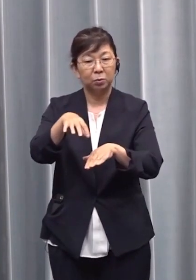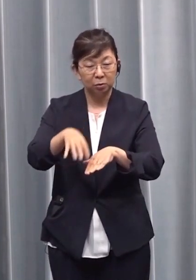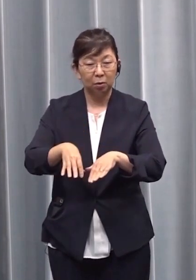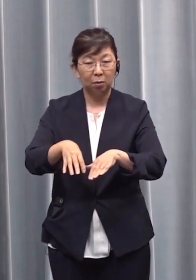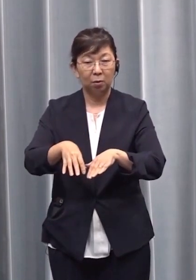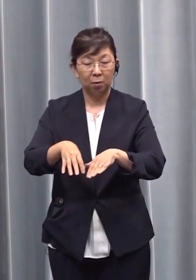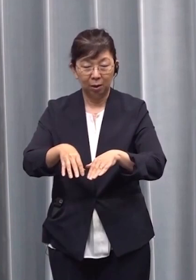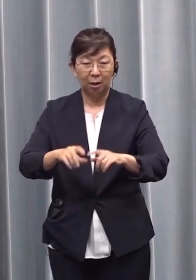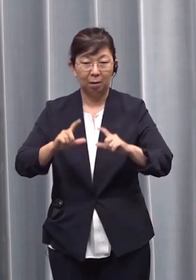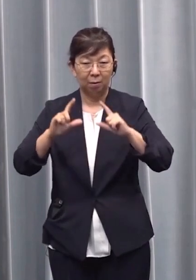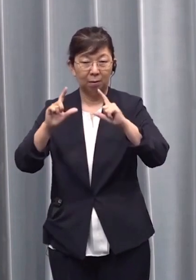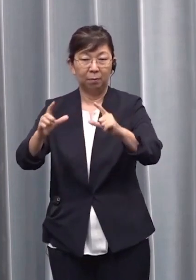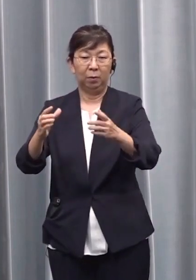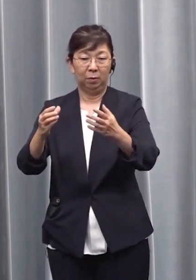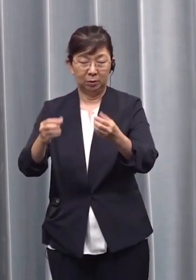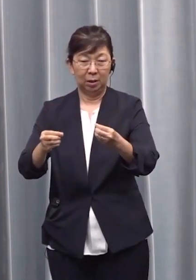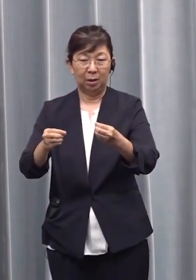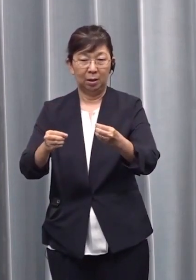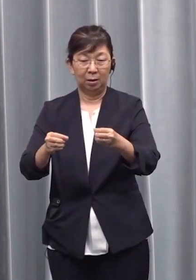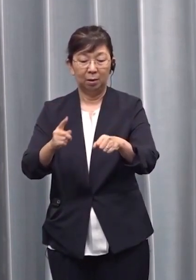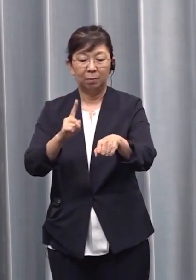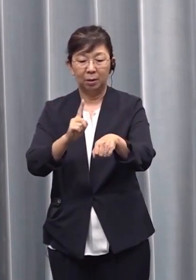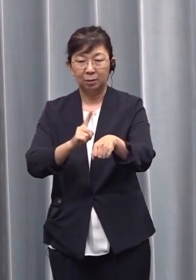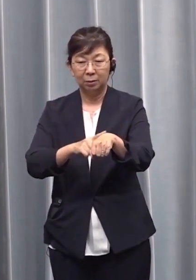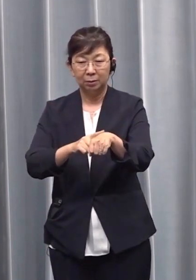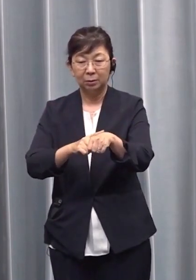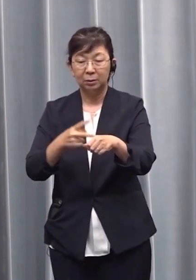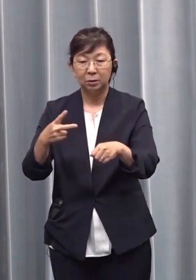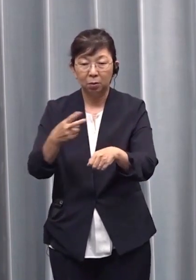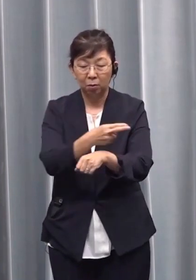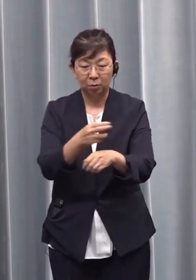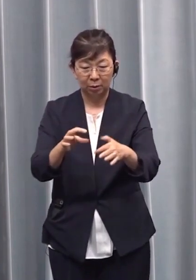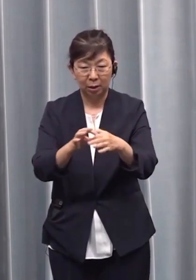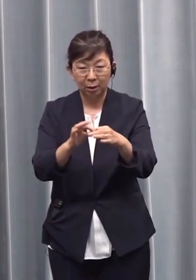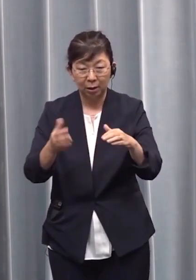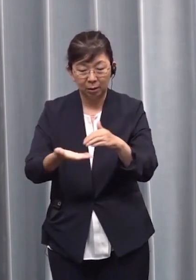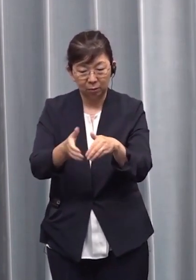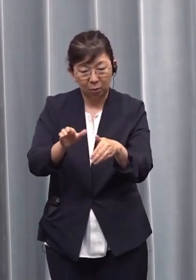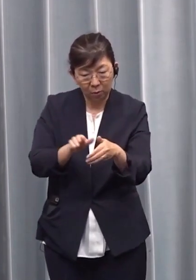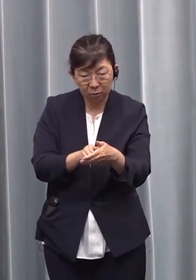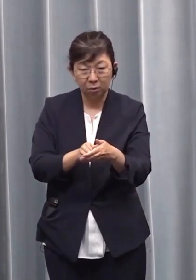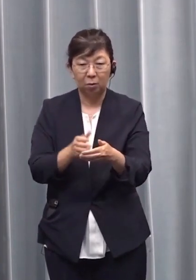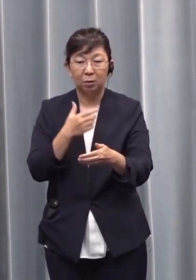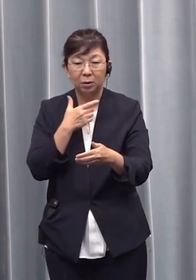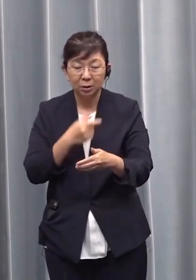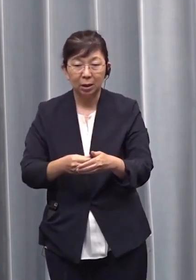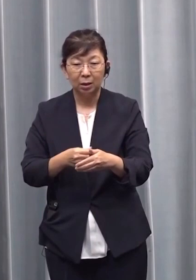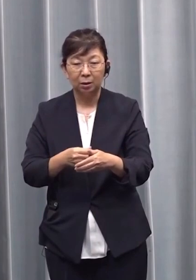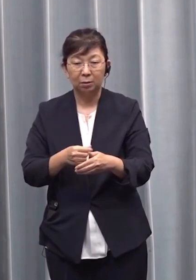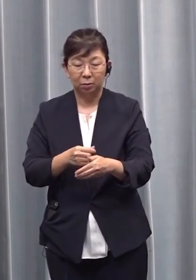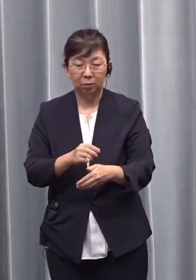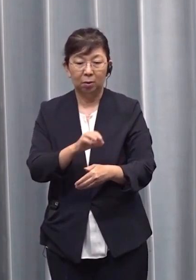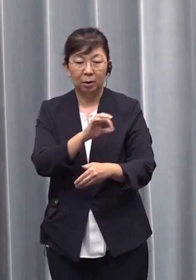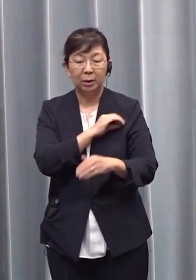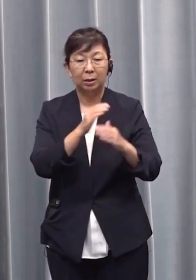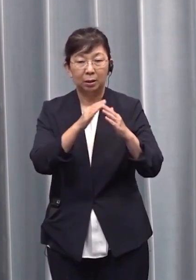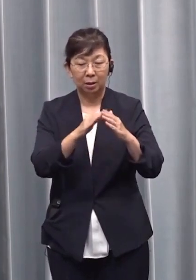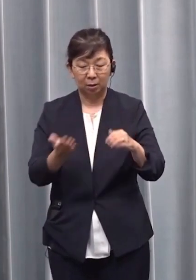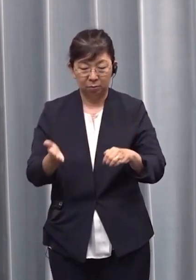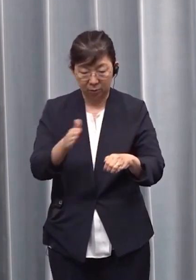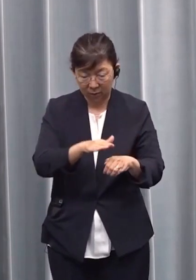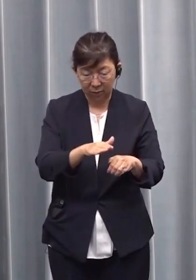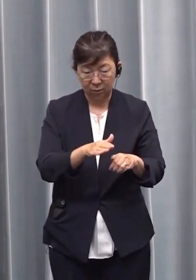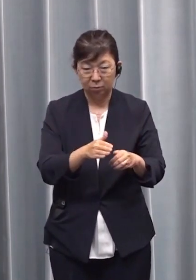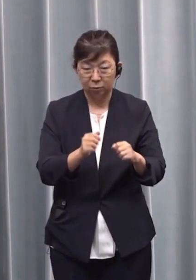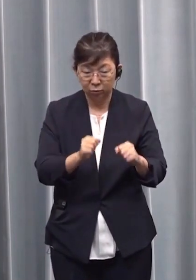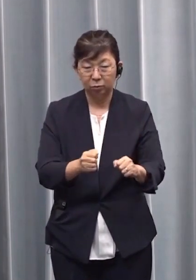表をいたしました。で、事故に関わらず補償していきたいという被害者救済委員会の設置も昨日発表しております。